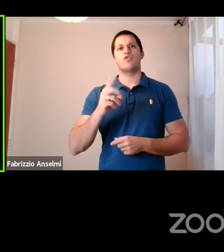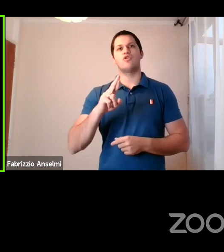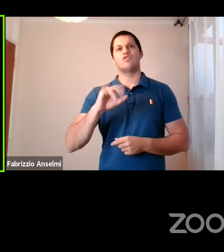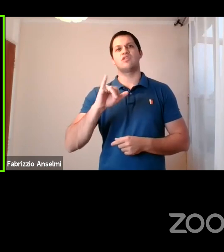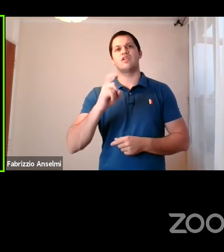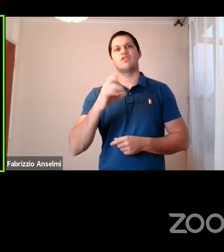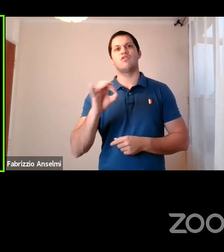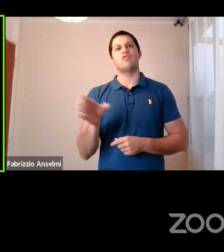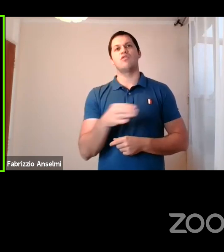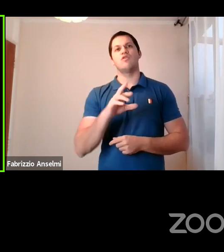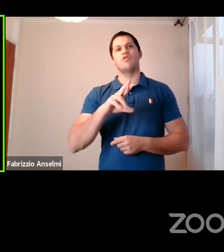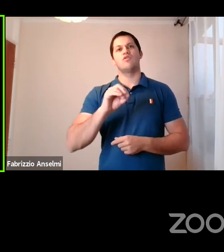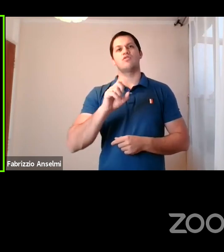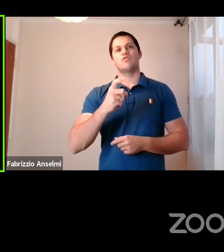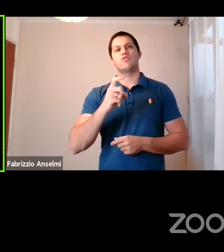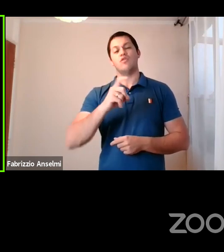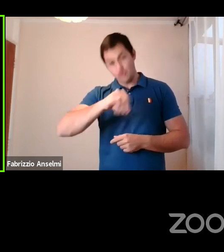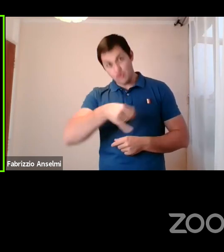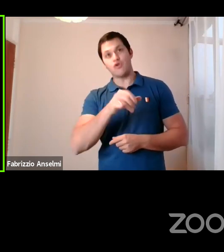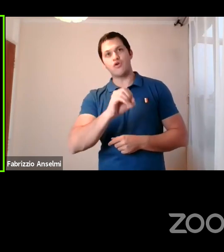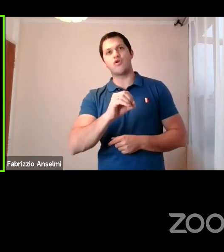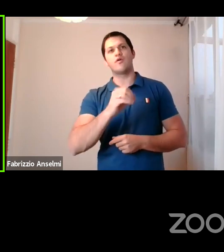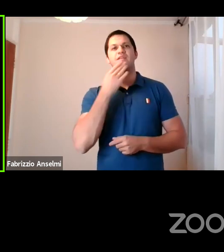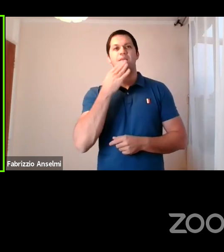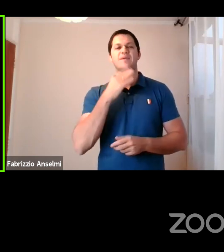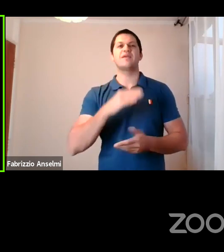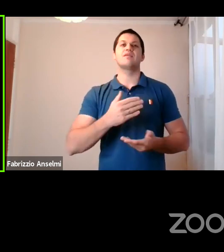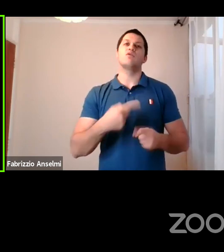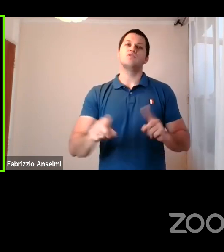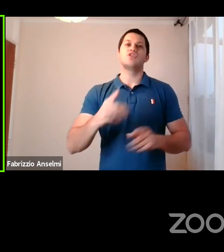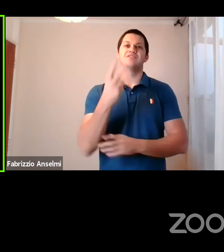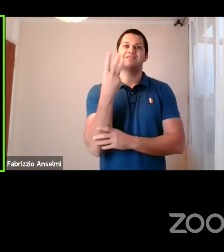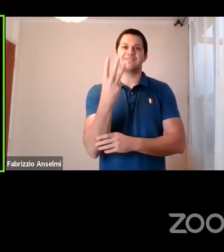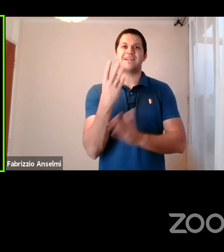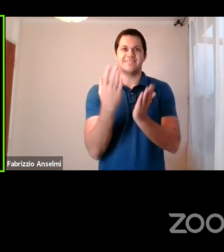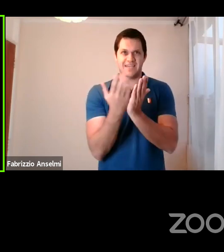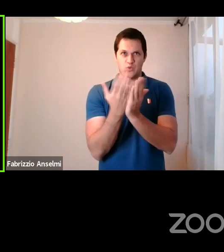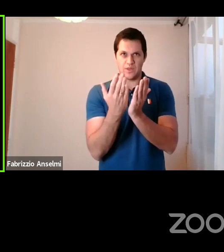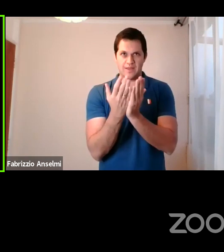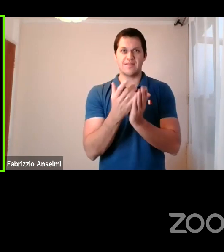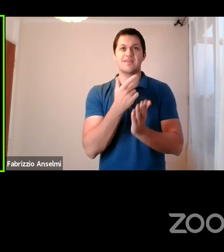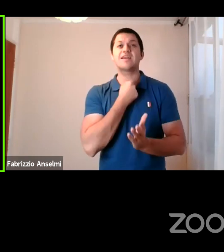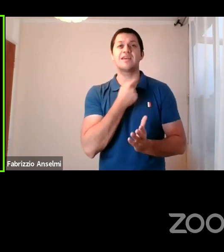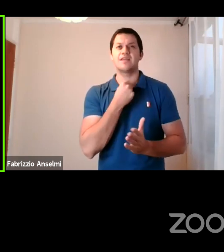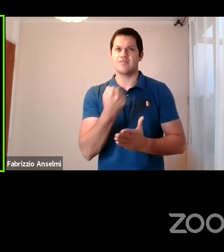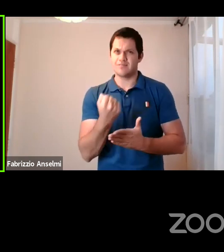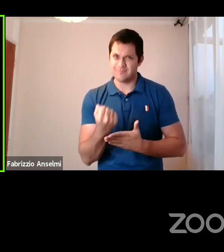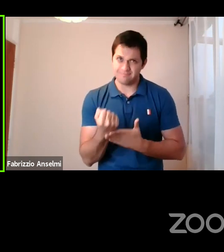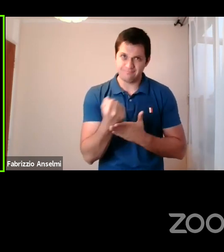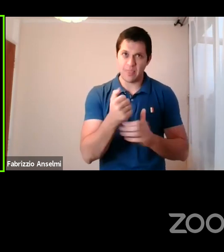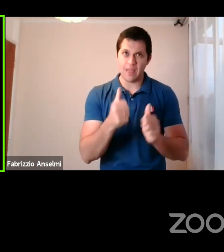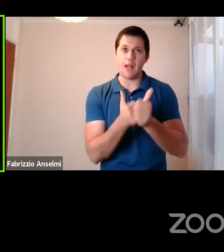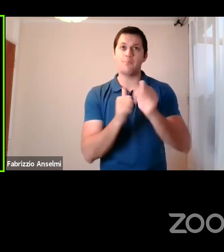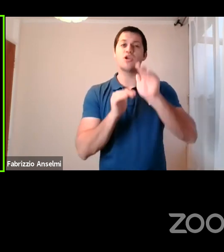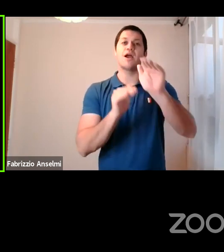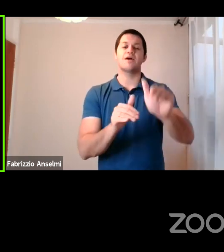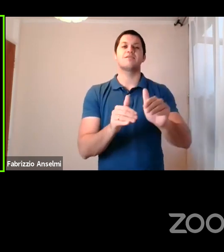sumaron al equipo de trabajo tres estudiantes que quisieron relevar su trabajo, porque quiere decir que